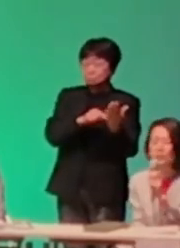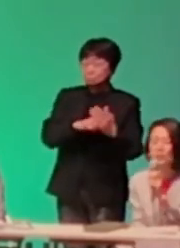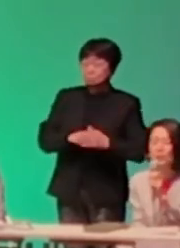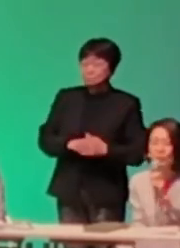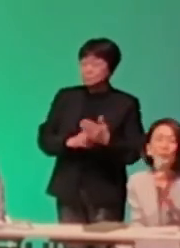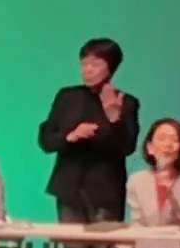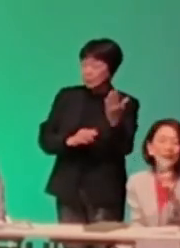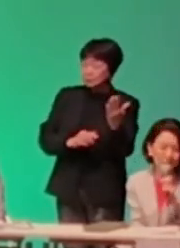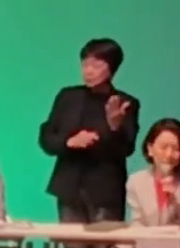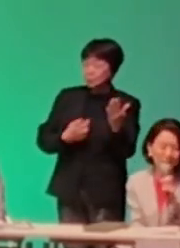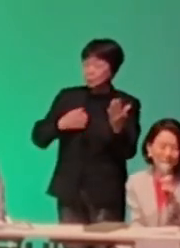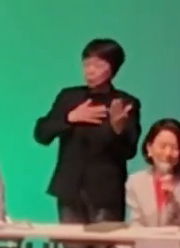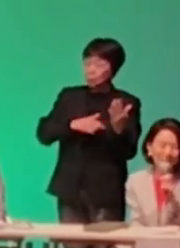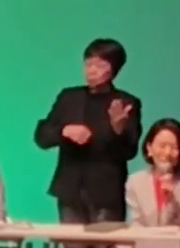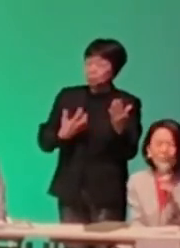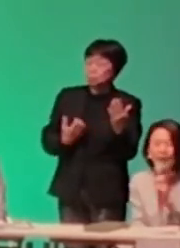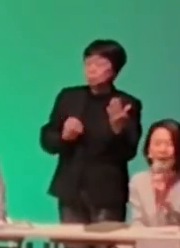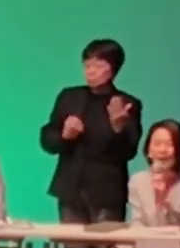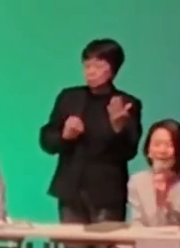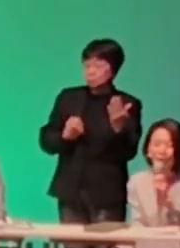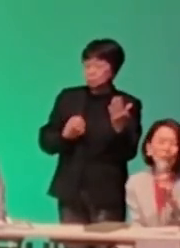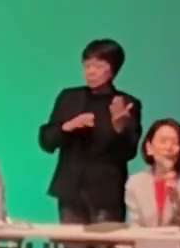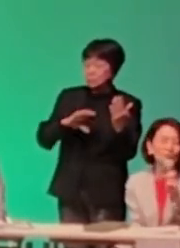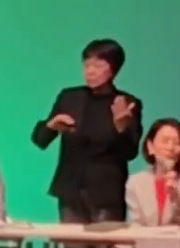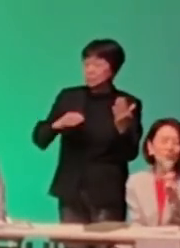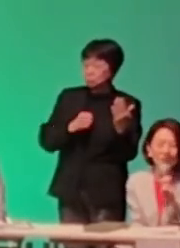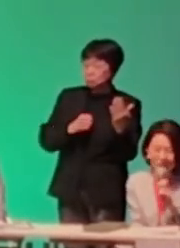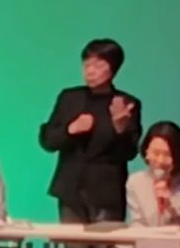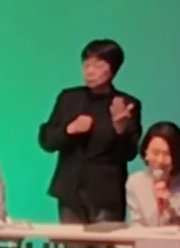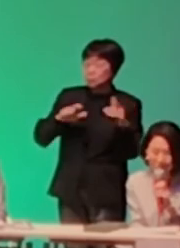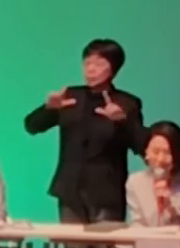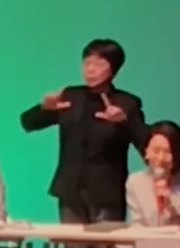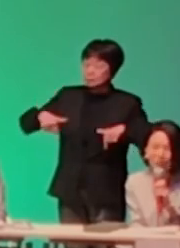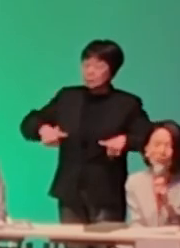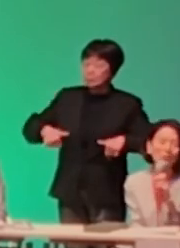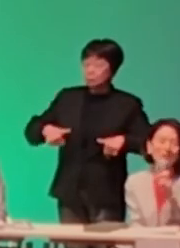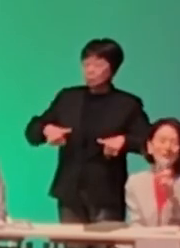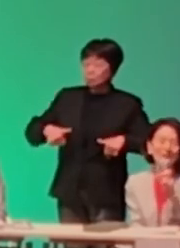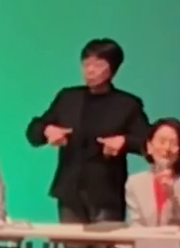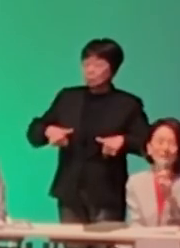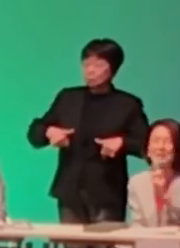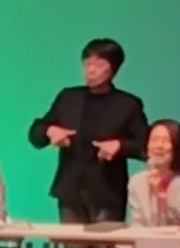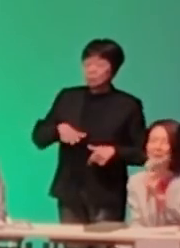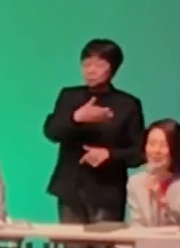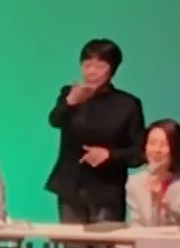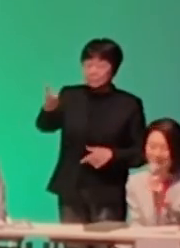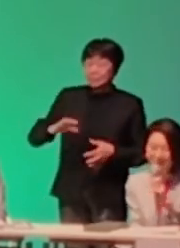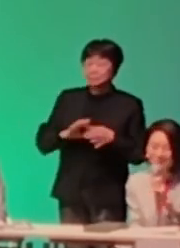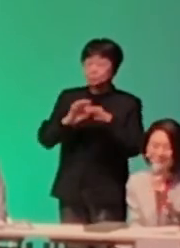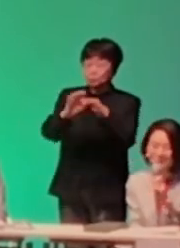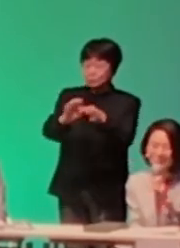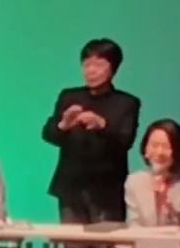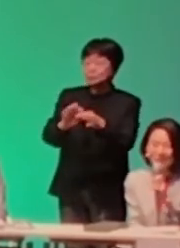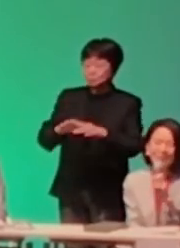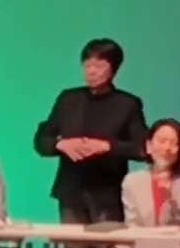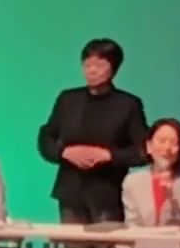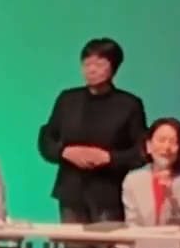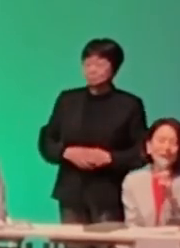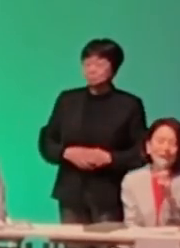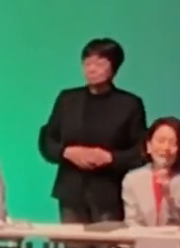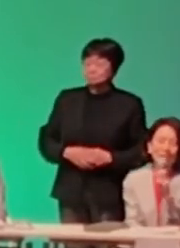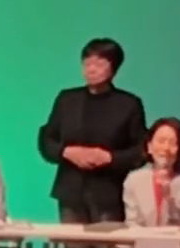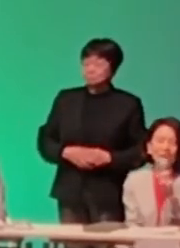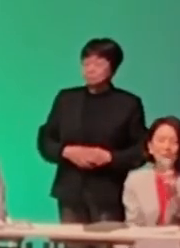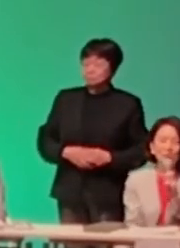してその人のことを思いやる、そこから行動に移していくと ということを皆さんにお伝えをしています。です